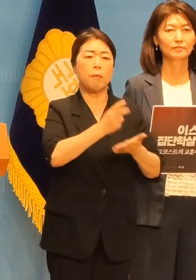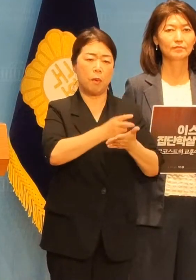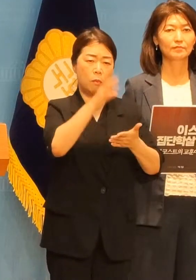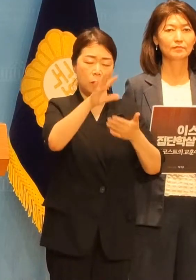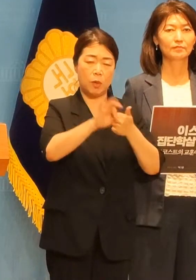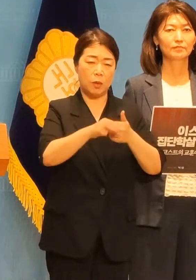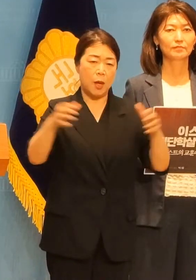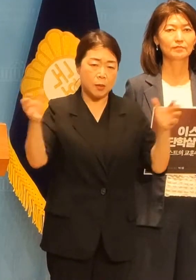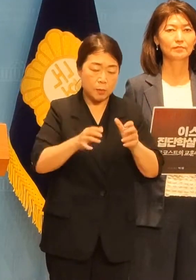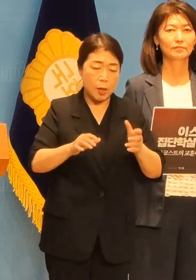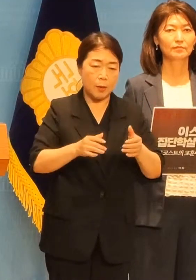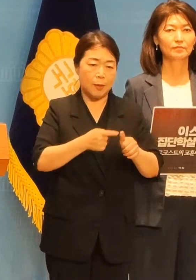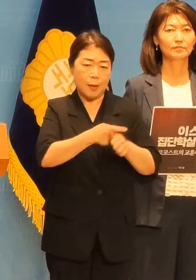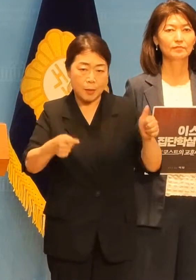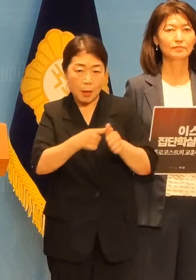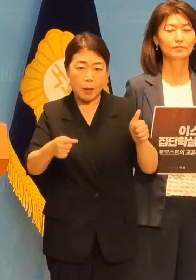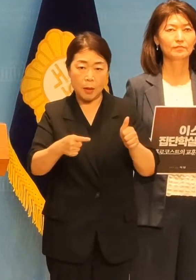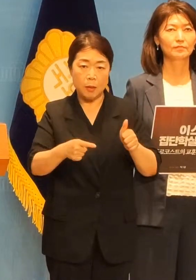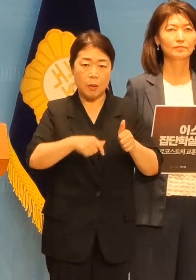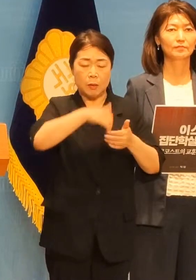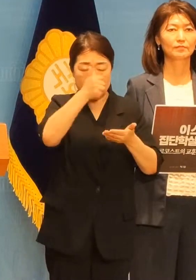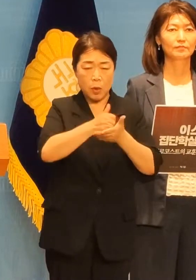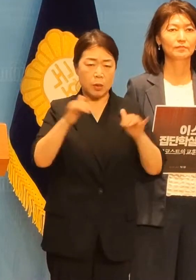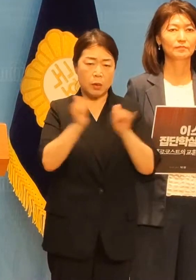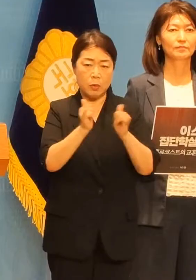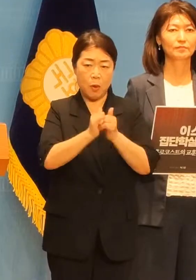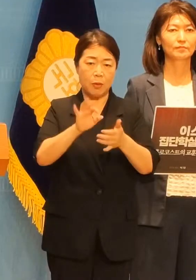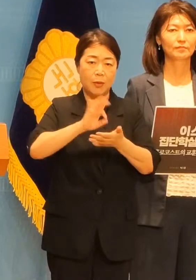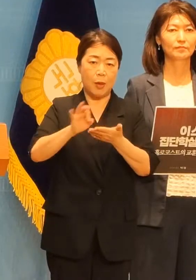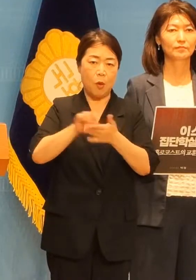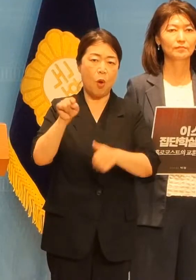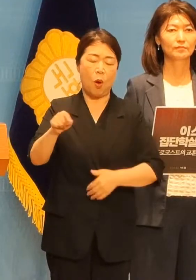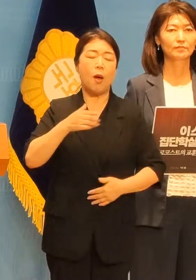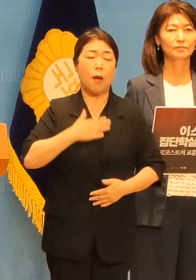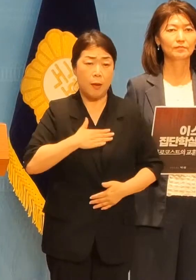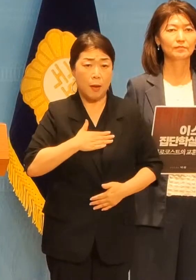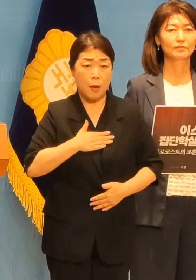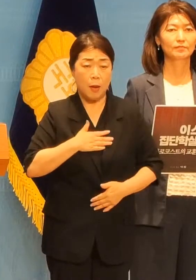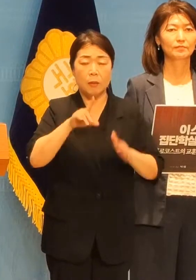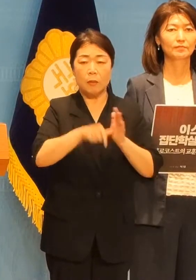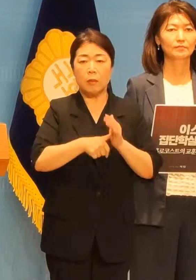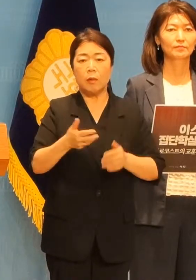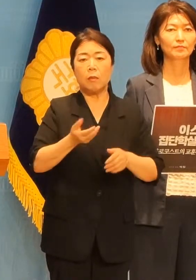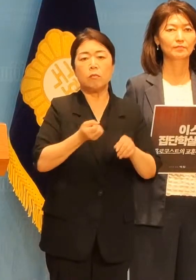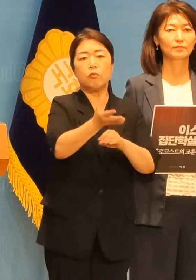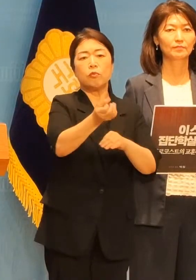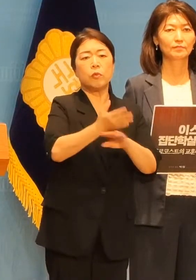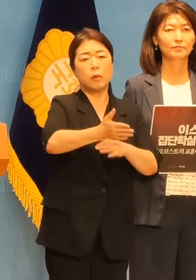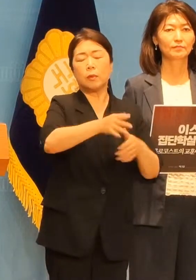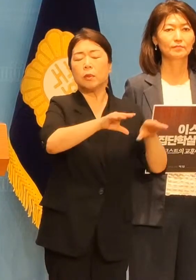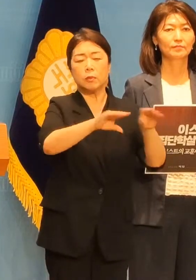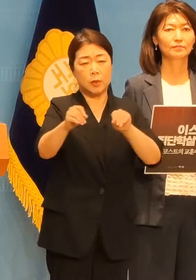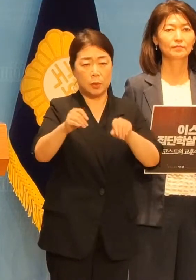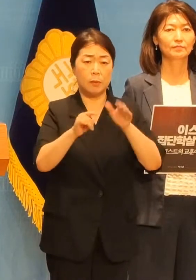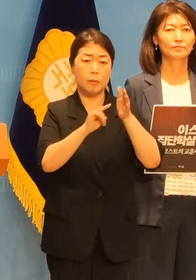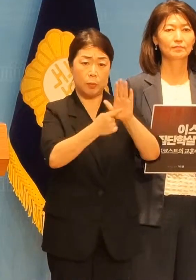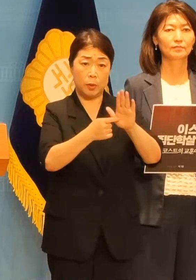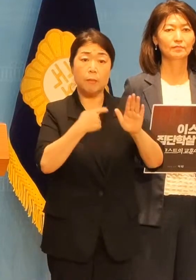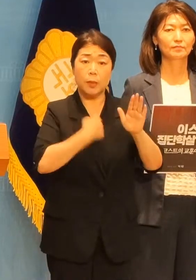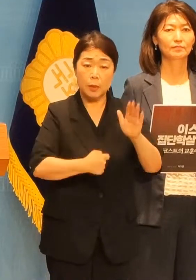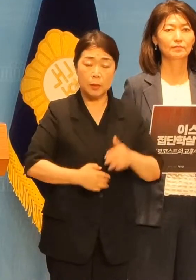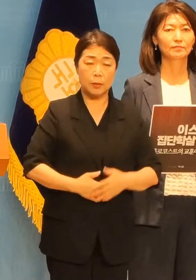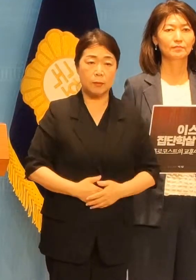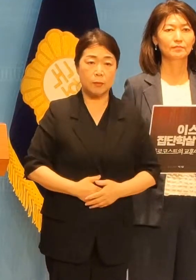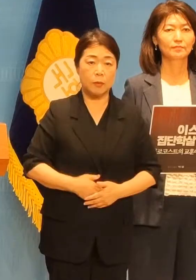학살, 전쟁 범죄에 사용될 것을 알면서 무기를 이전하는 것을 명백히 금지하고 있습니다.